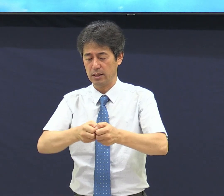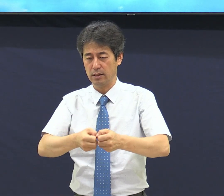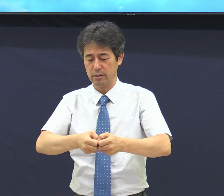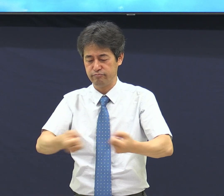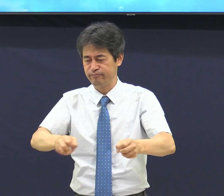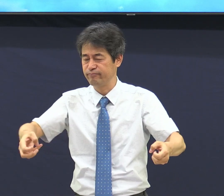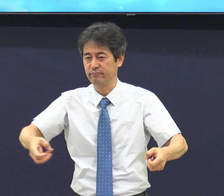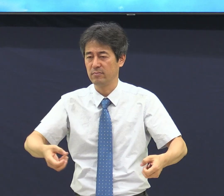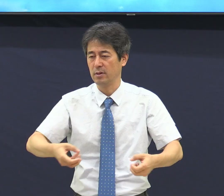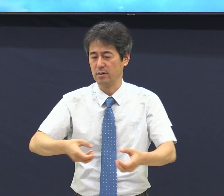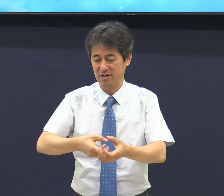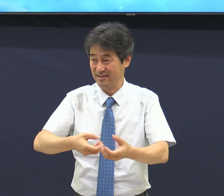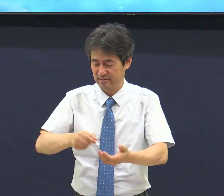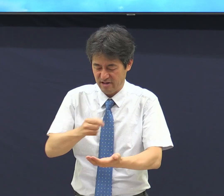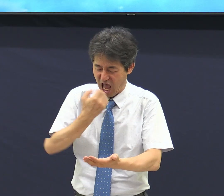그것을 명령으로